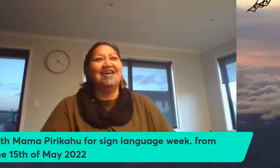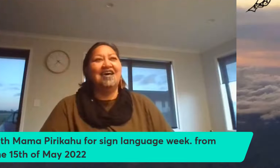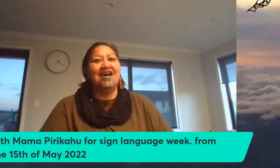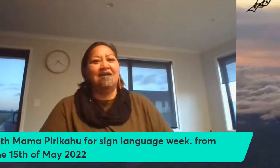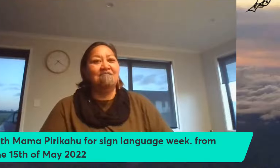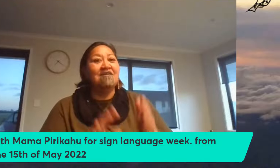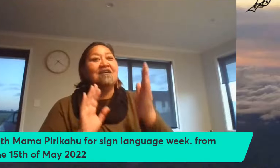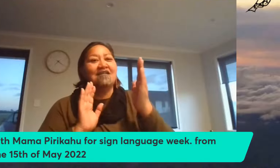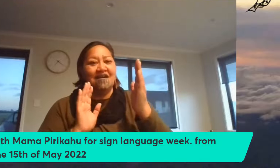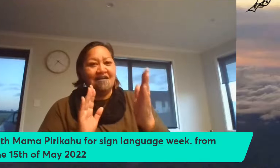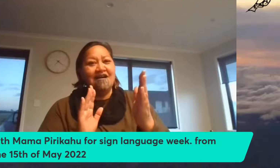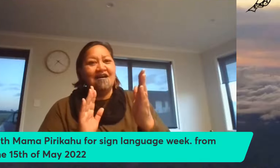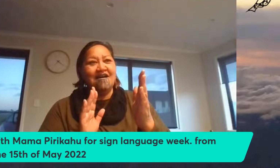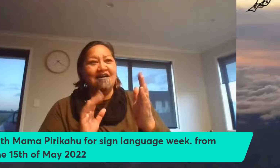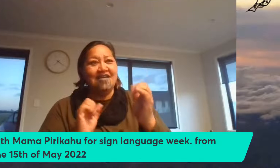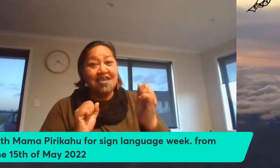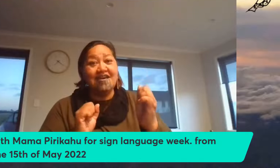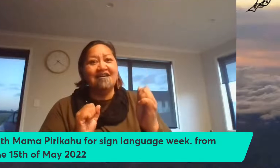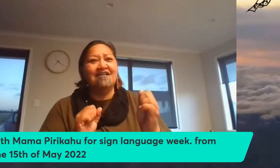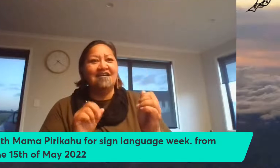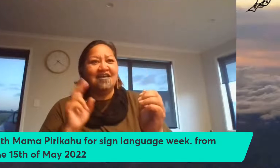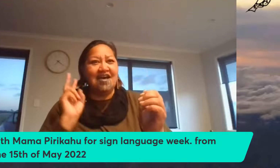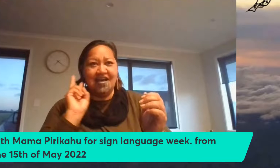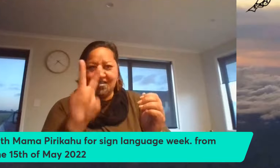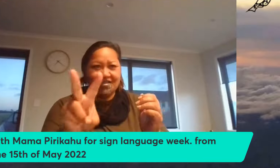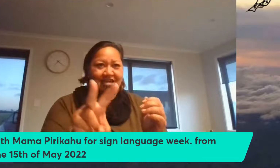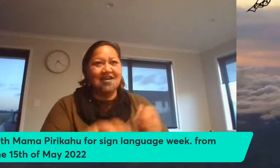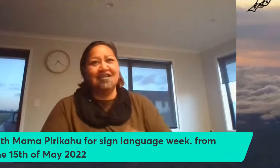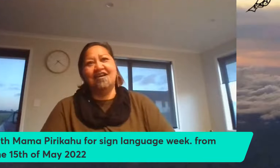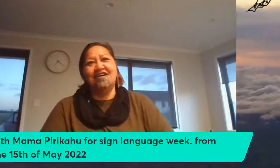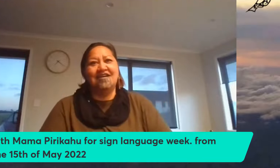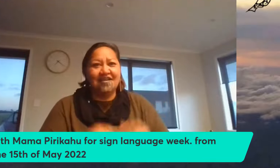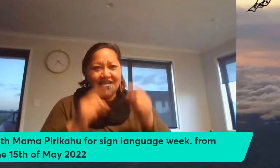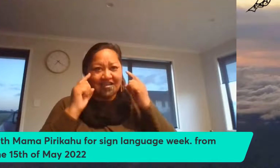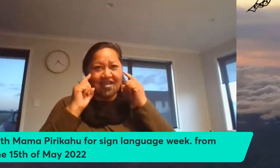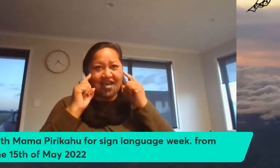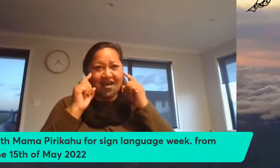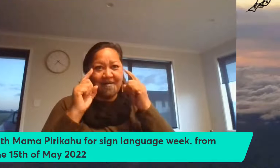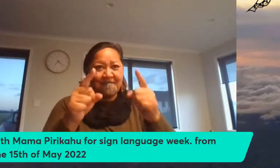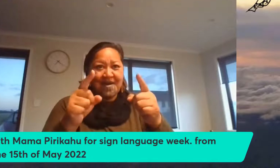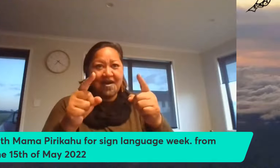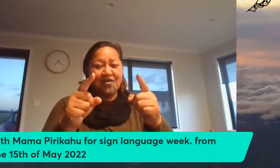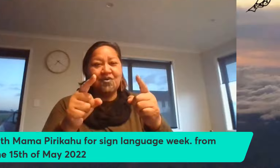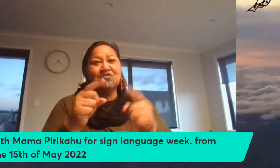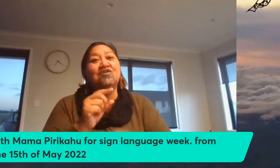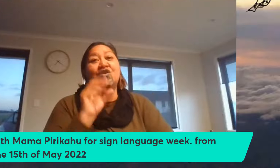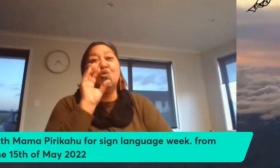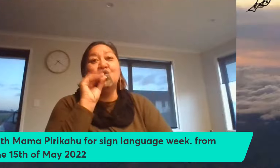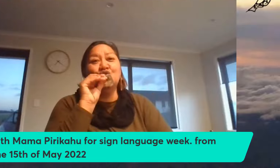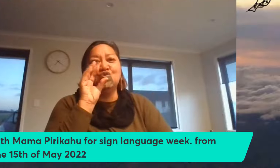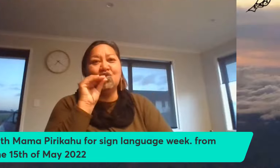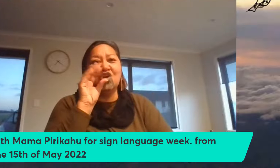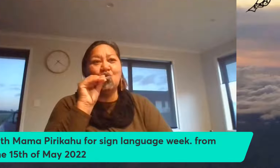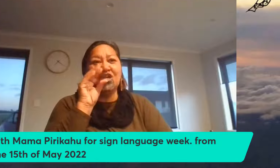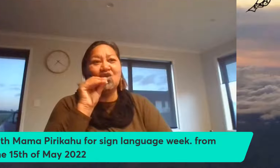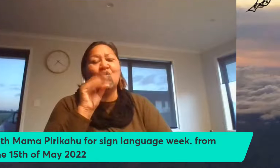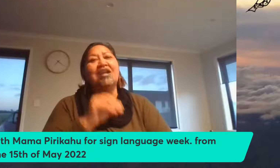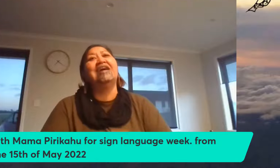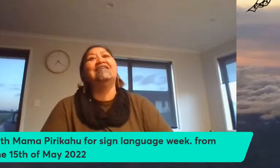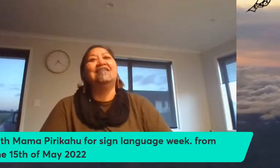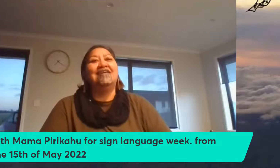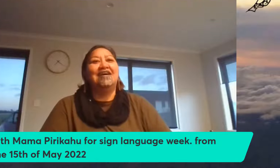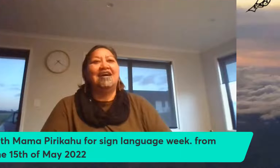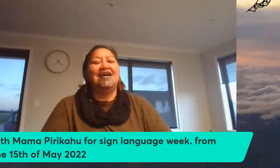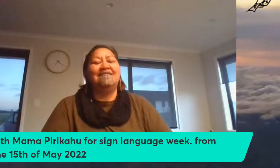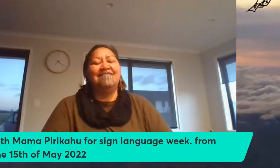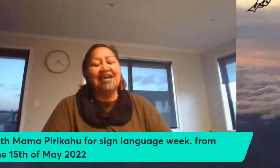ora. Ka kaha ia ki te ngana kia aro atu ki o ngutu e kōrero